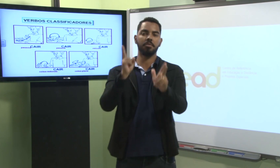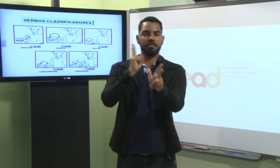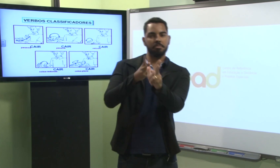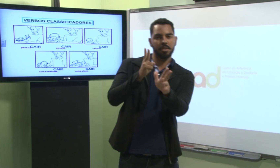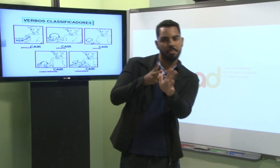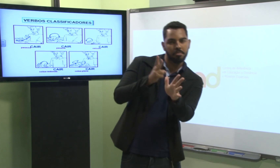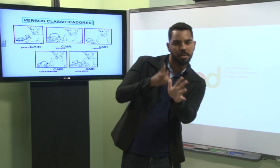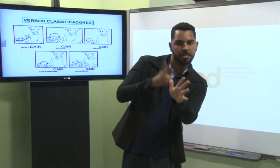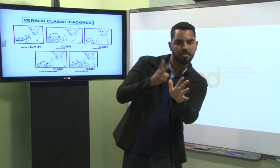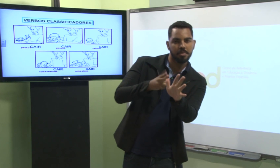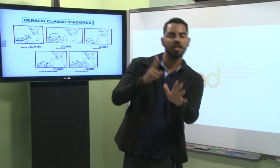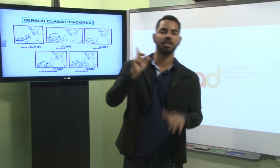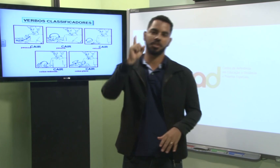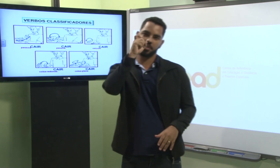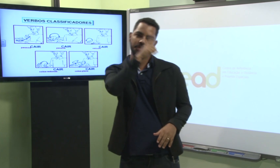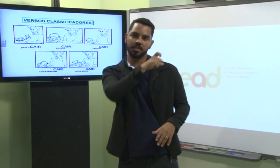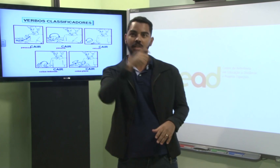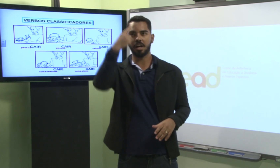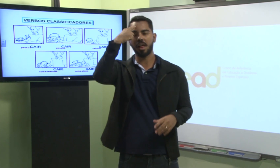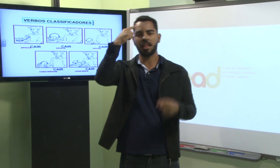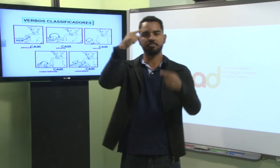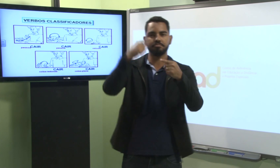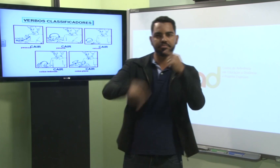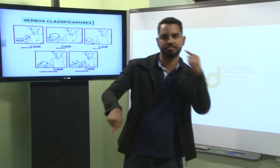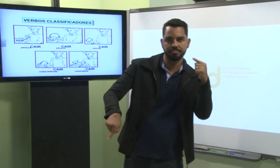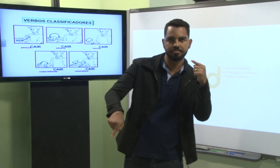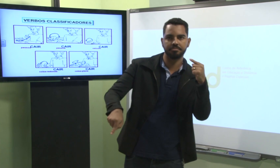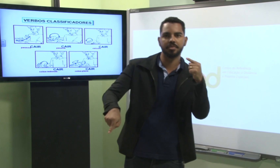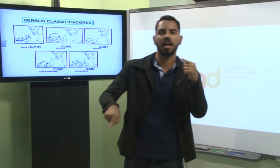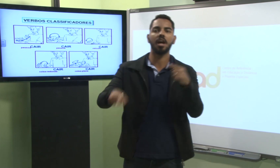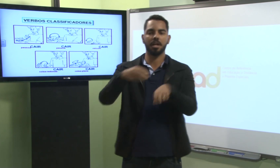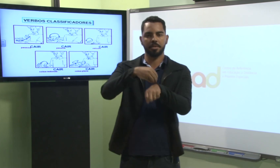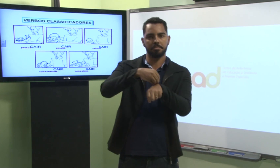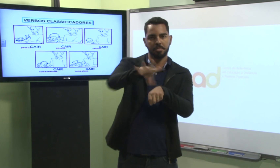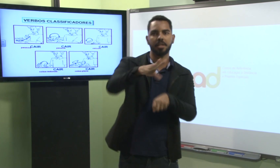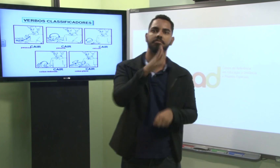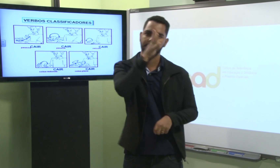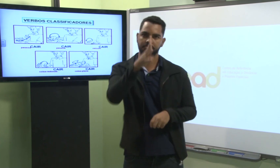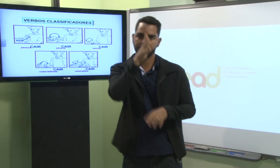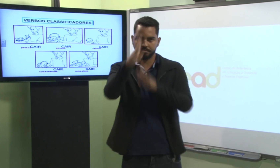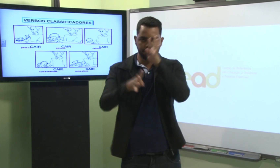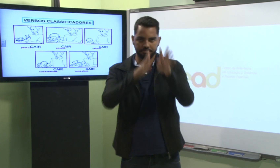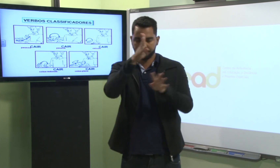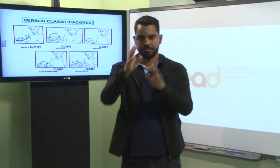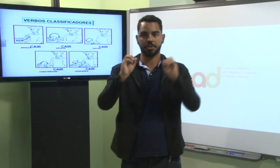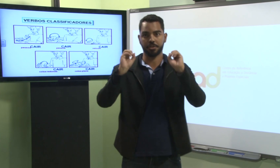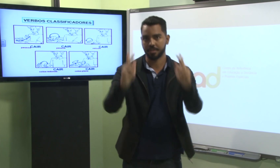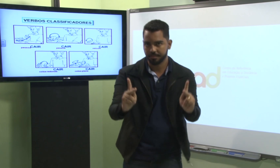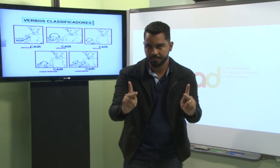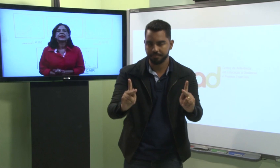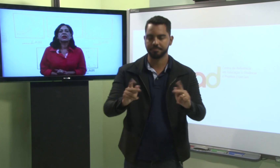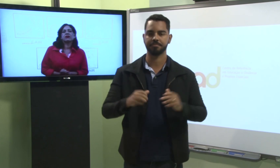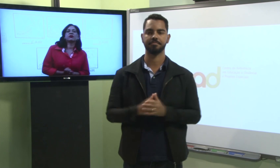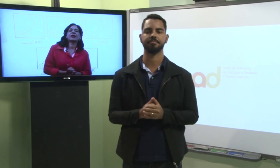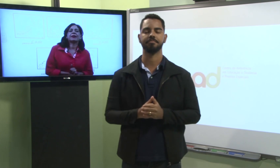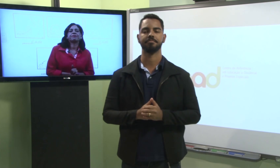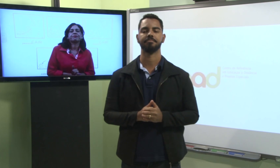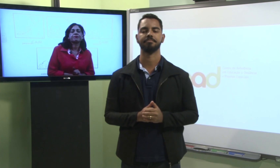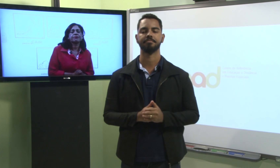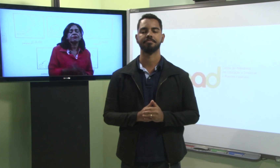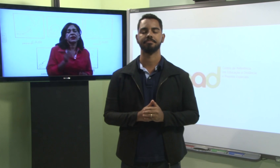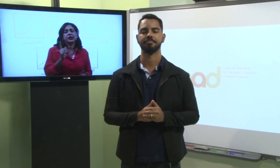momento. Isso acaba cortando o raciocínio e equivocando a informação que eu pretendo passar para vocês, ok? Então vamos